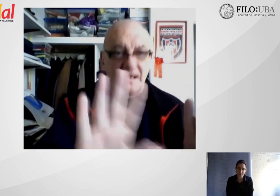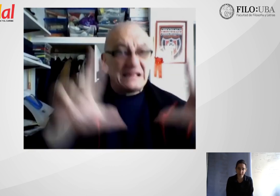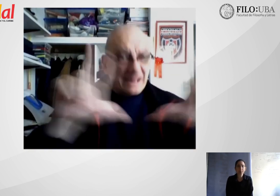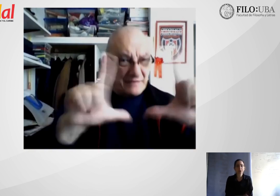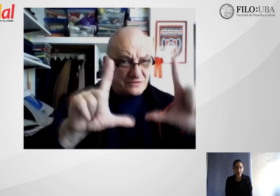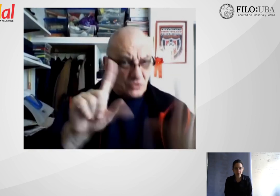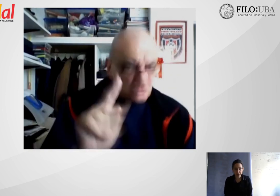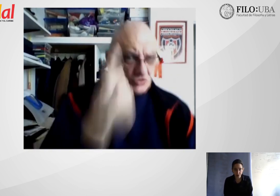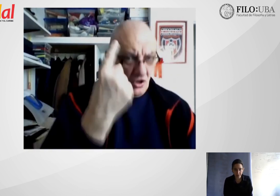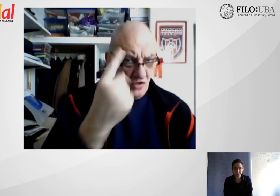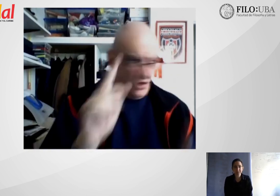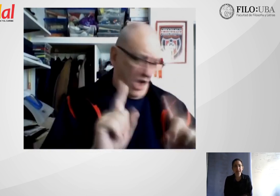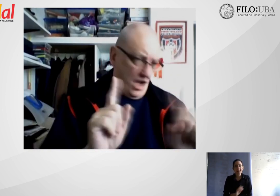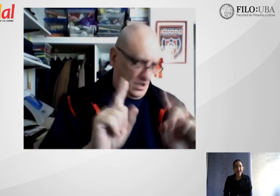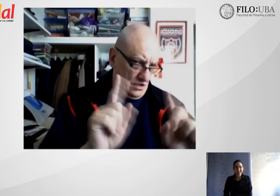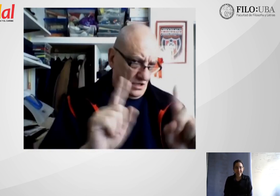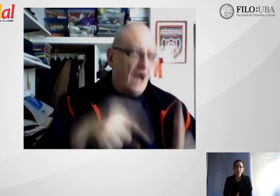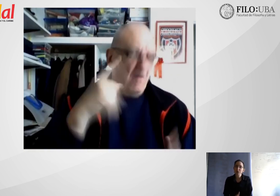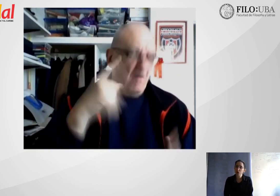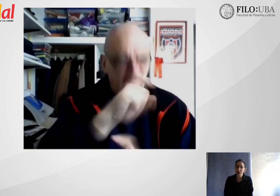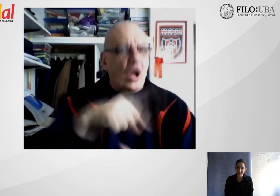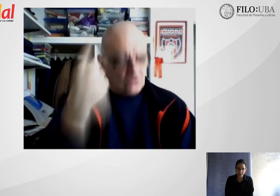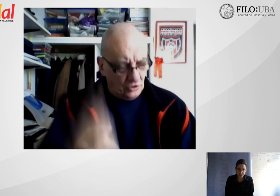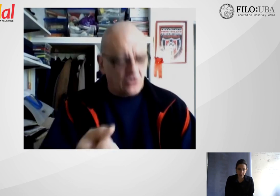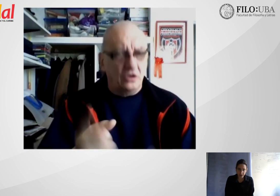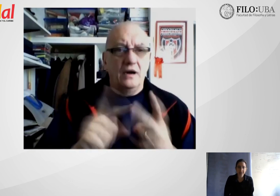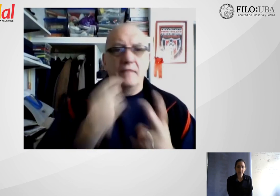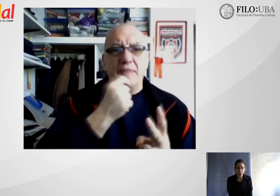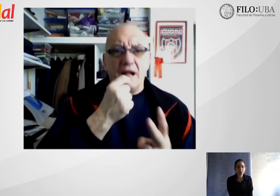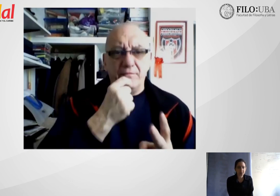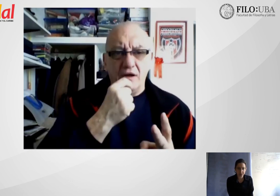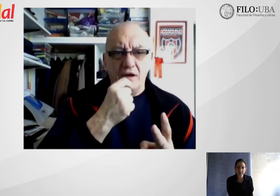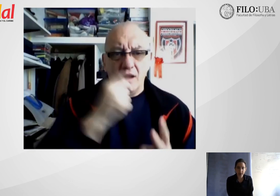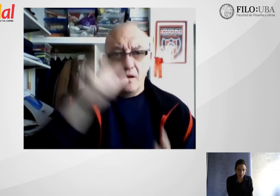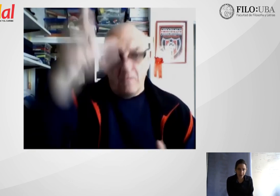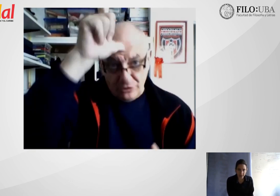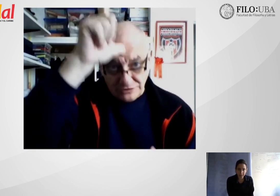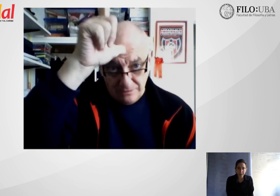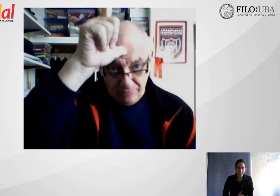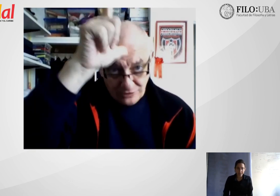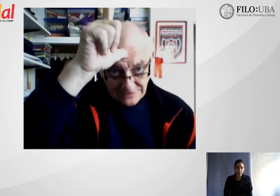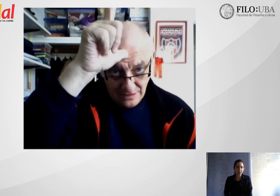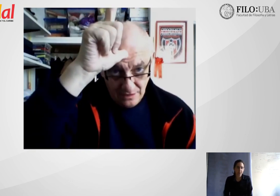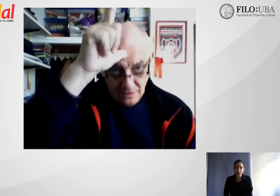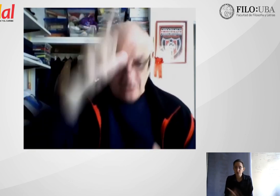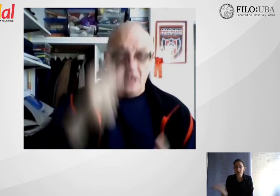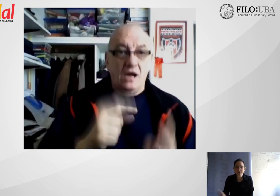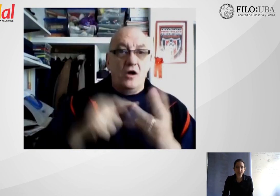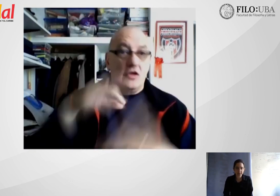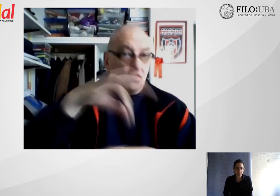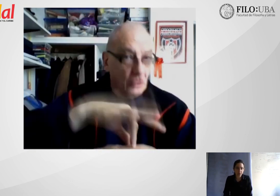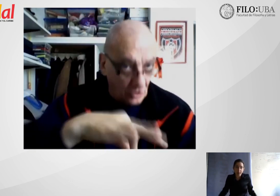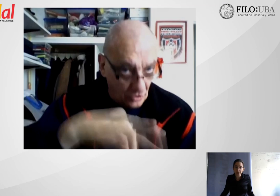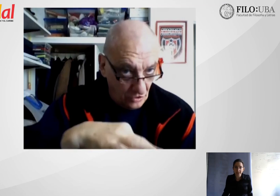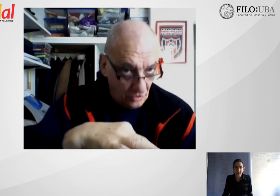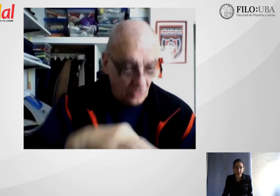pasó. Pero te voy a contar algo más. No es solo la televisión no es accesible, es verdad. Pero, por ejemplo, con las fuerzas